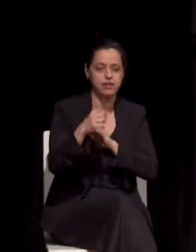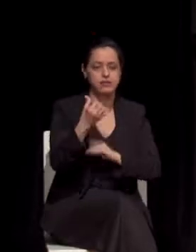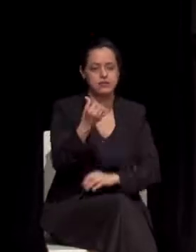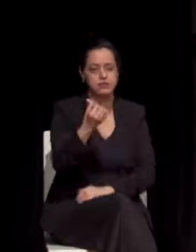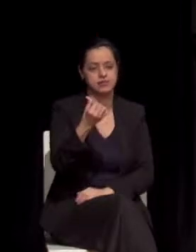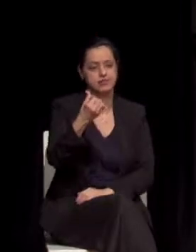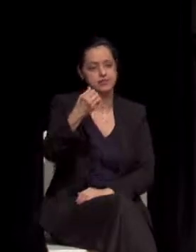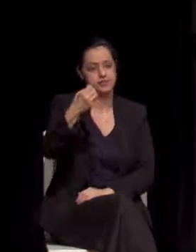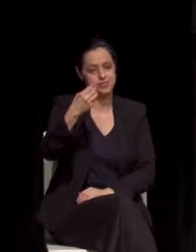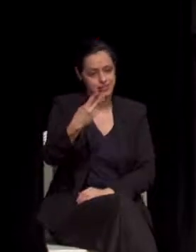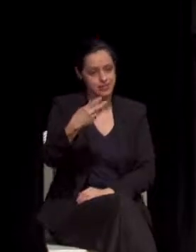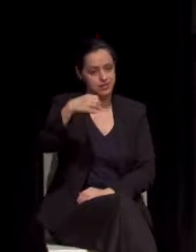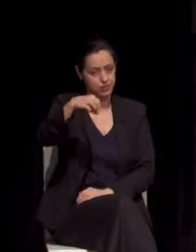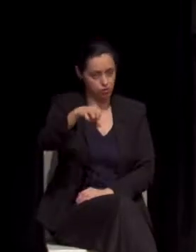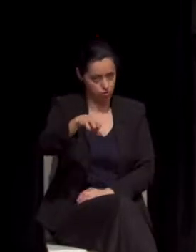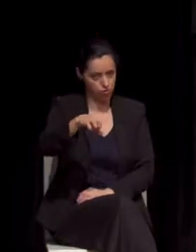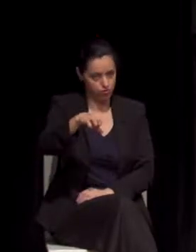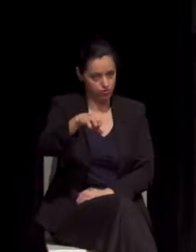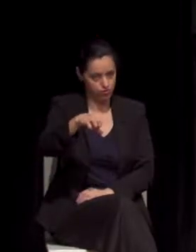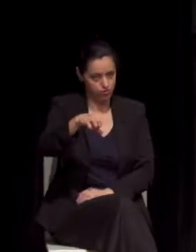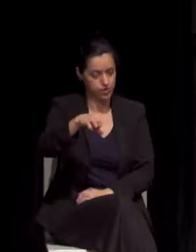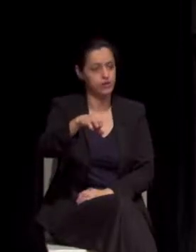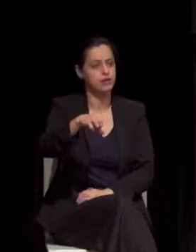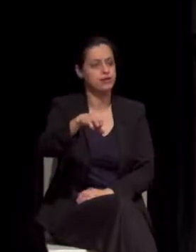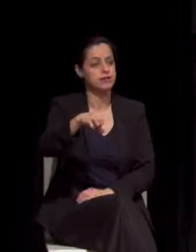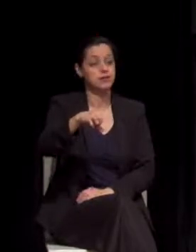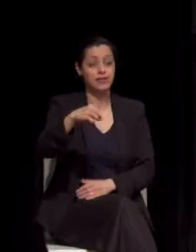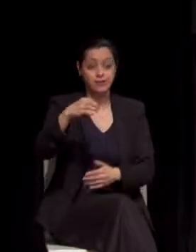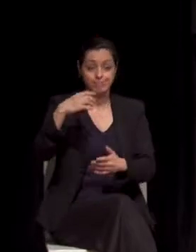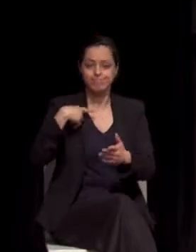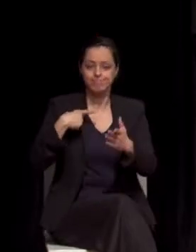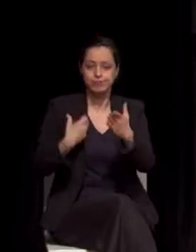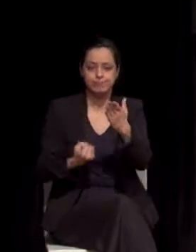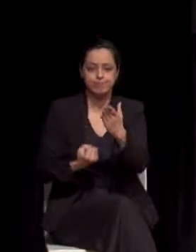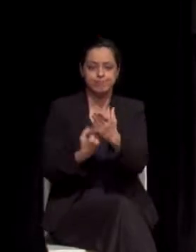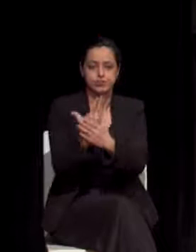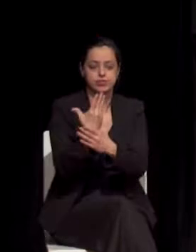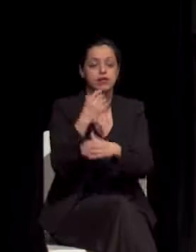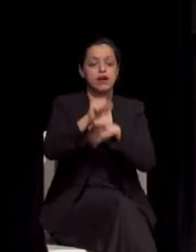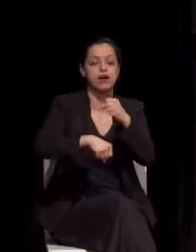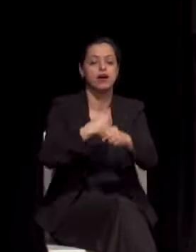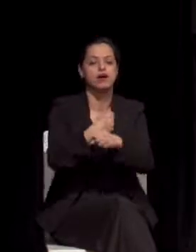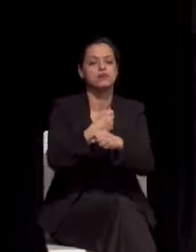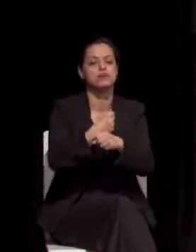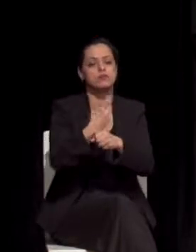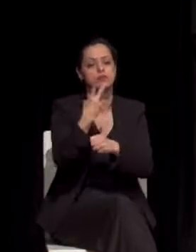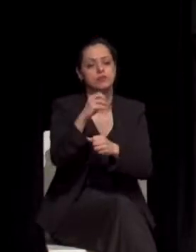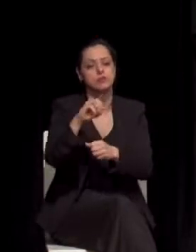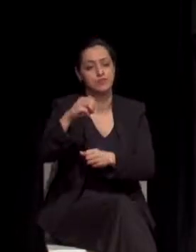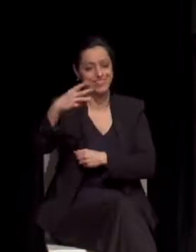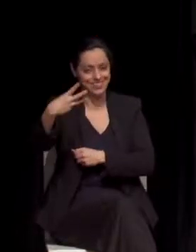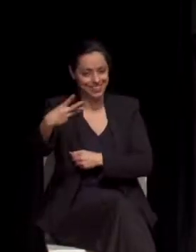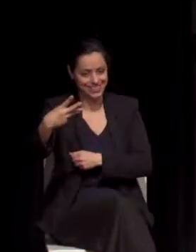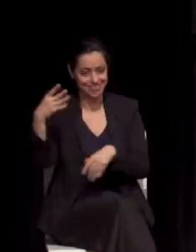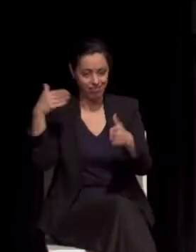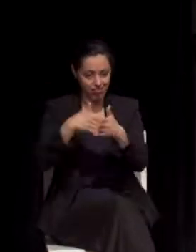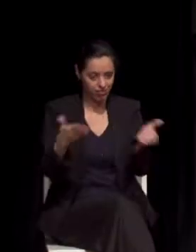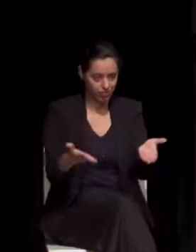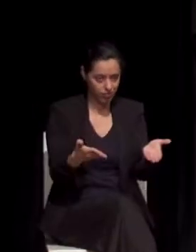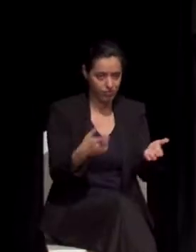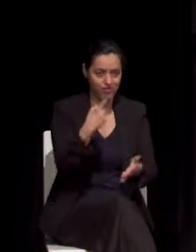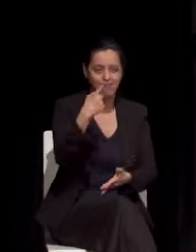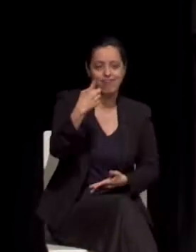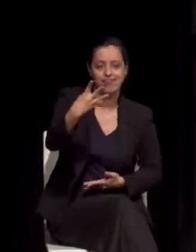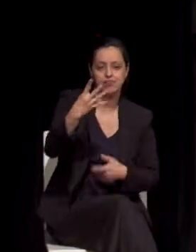em 2003 e estamos há 14 anos desta lei e ainda